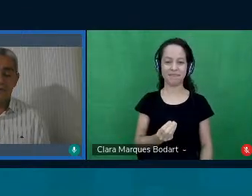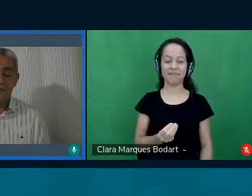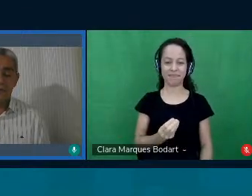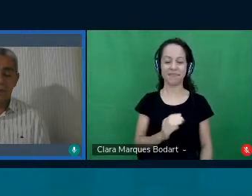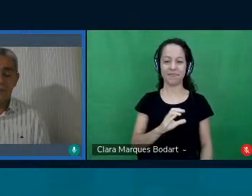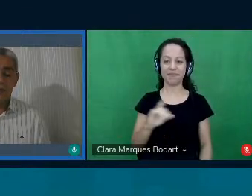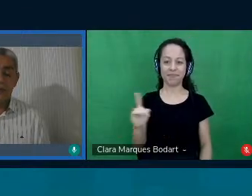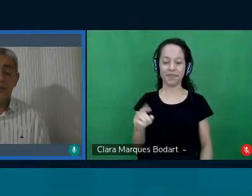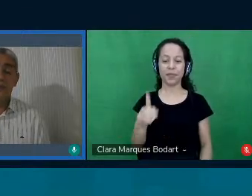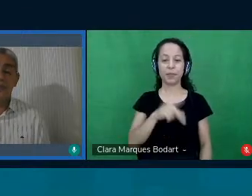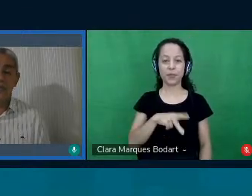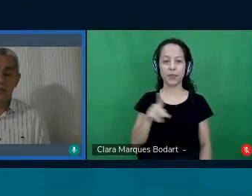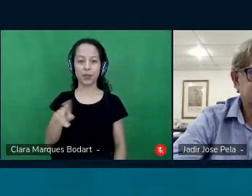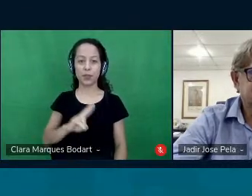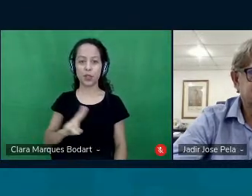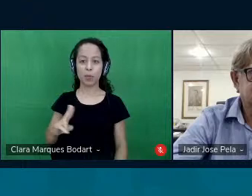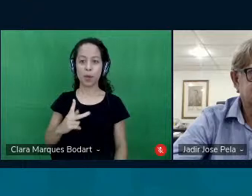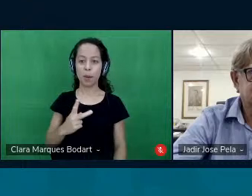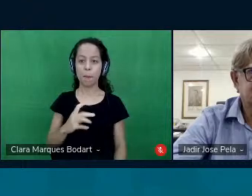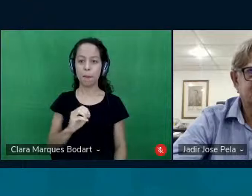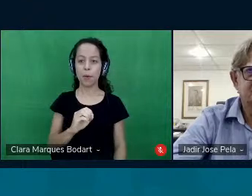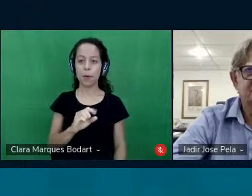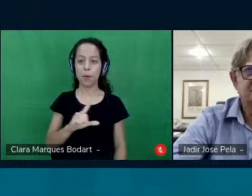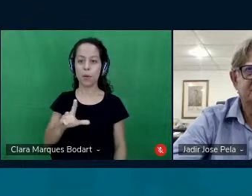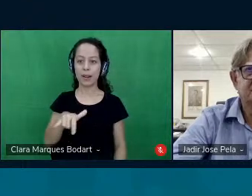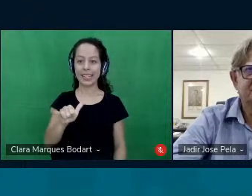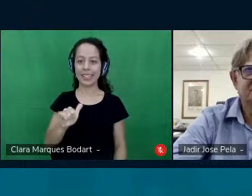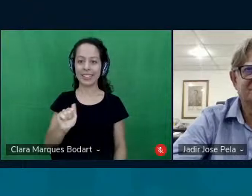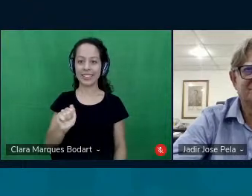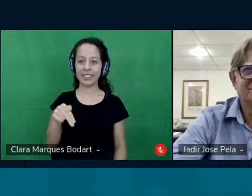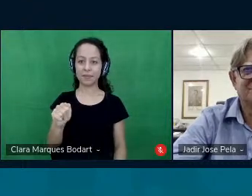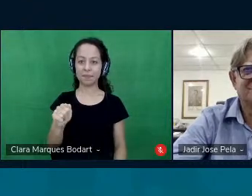a professora Poliana dos Santos.